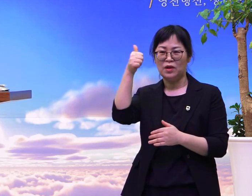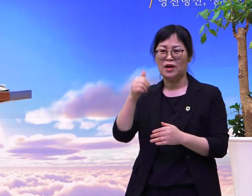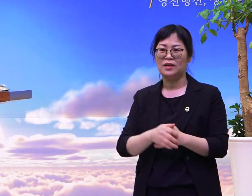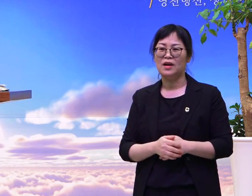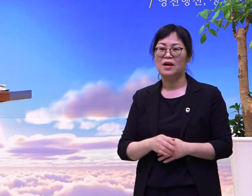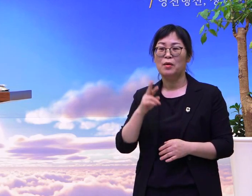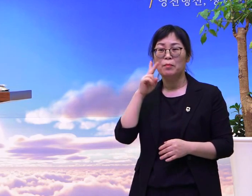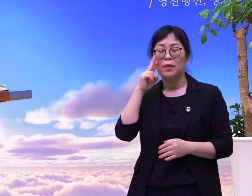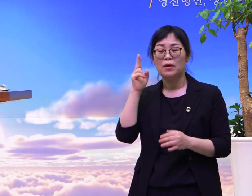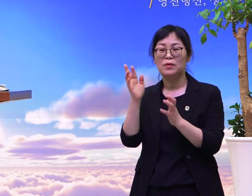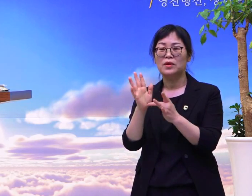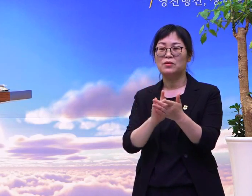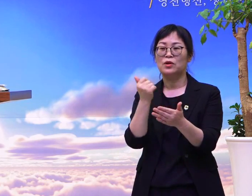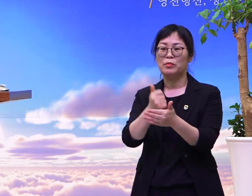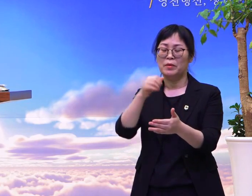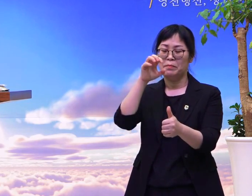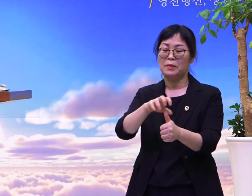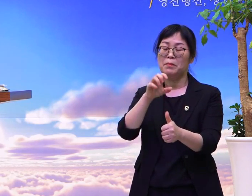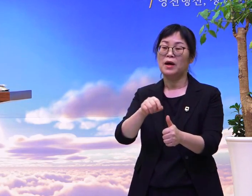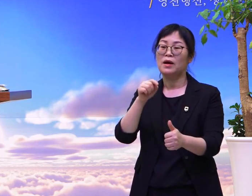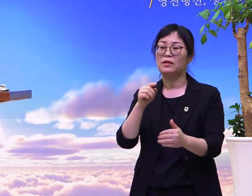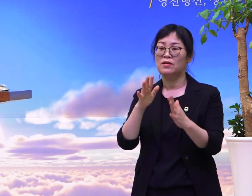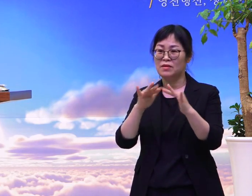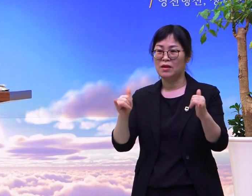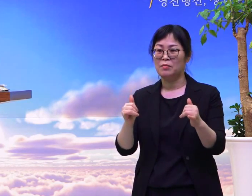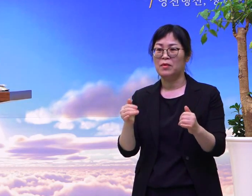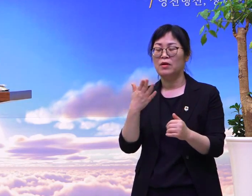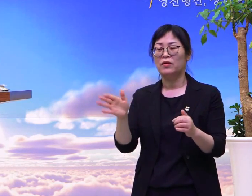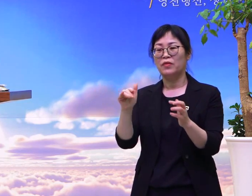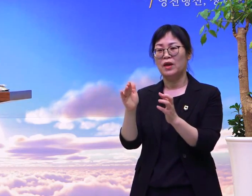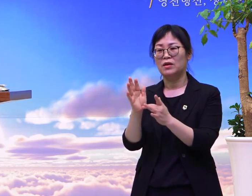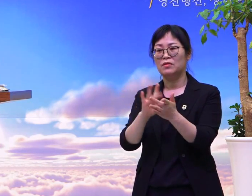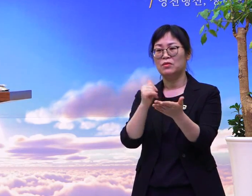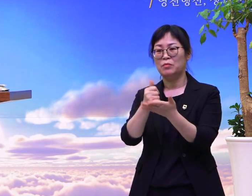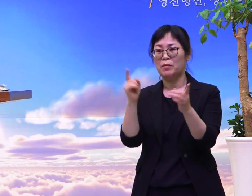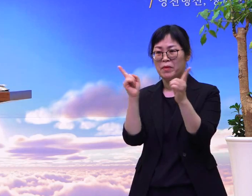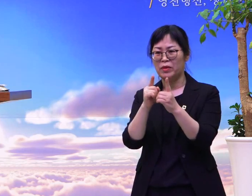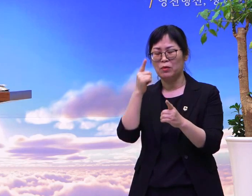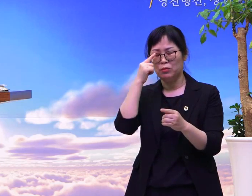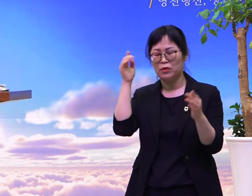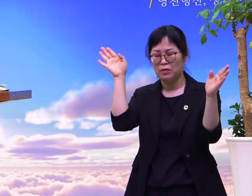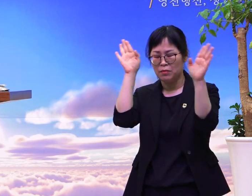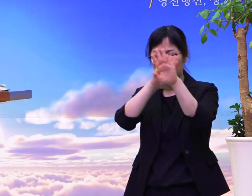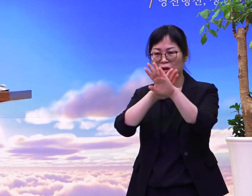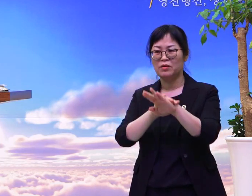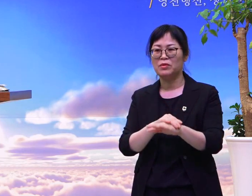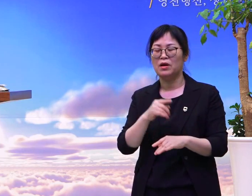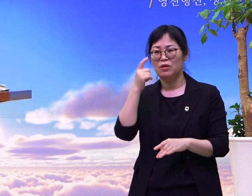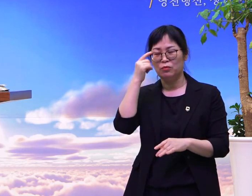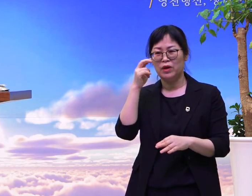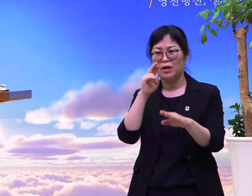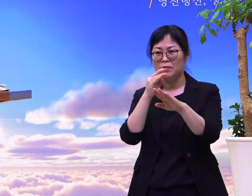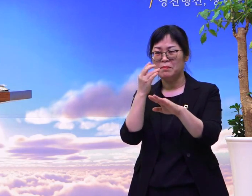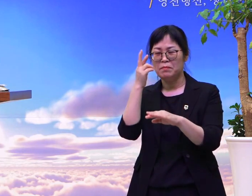핍박하던 사람이었는데 예수님을 만나고 눈이 멀었습니다. 그 눈에 비늘 같은 것이 덮여 있었다고